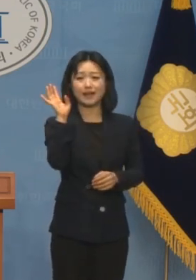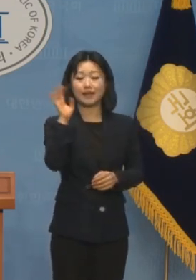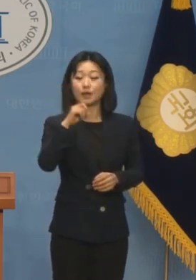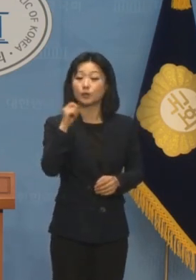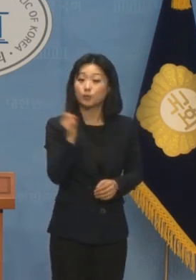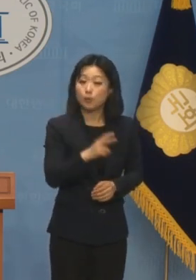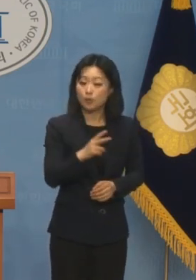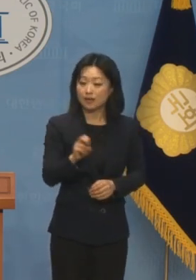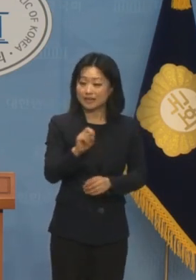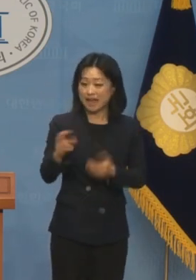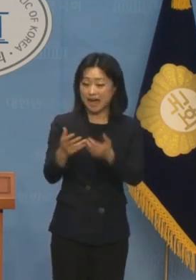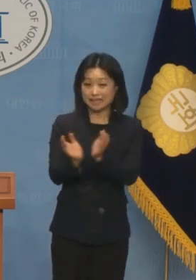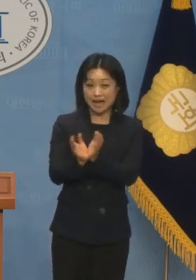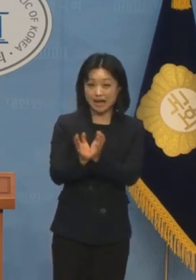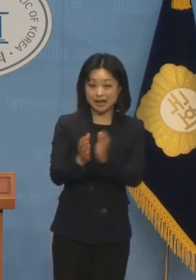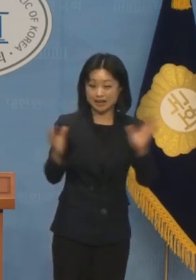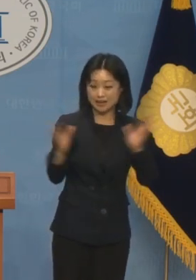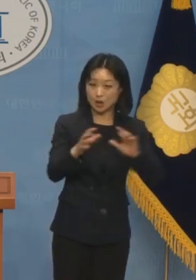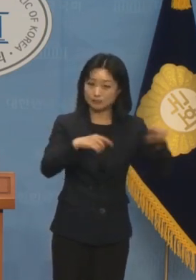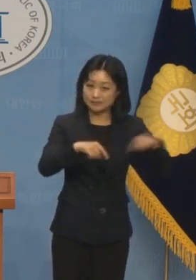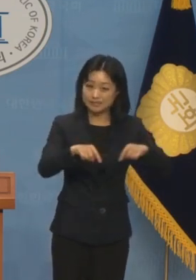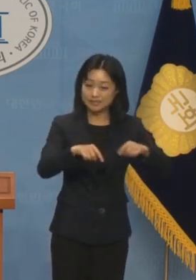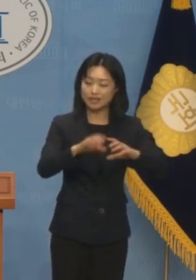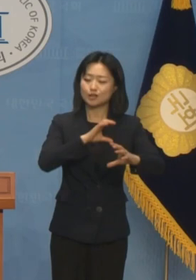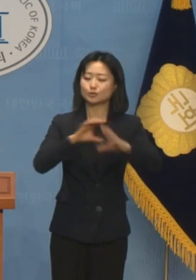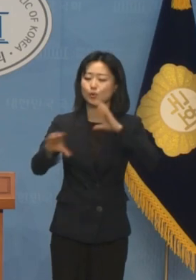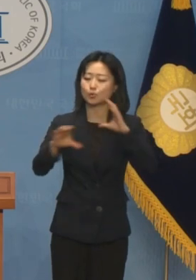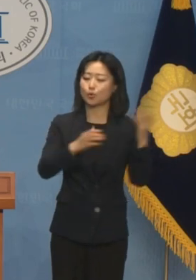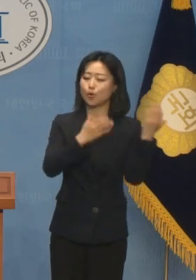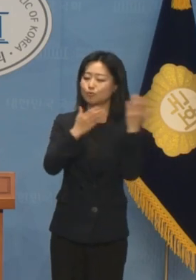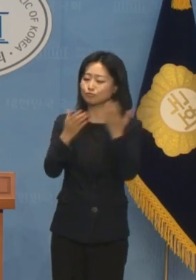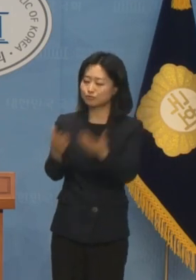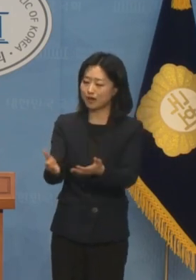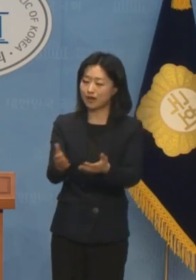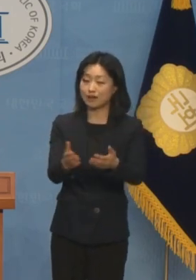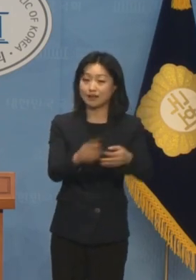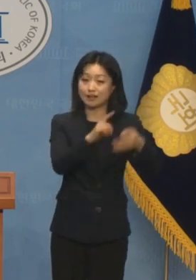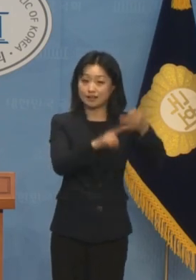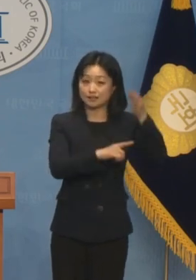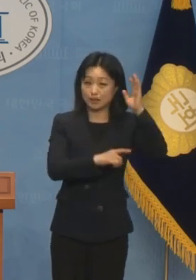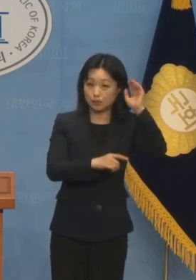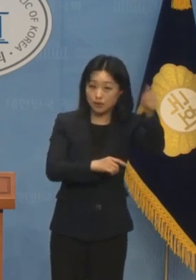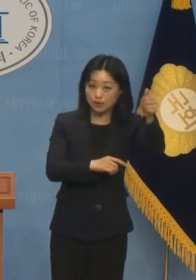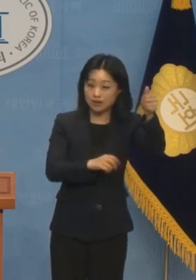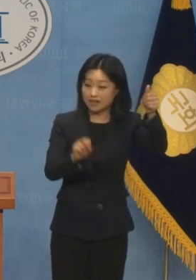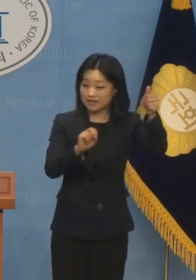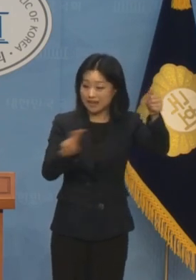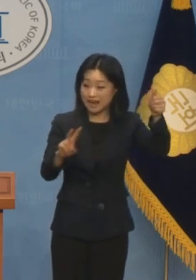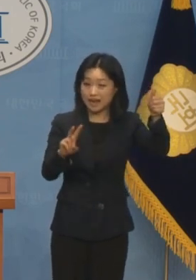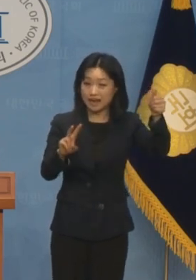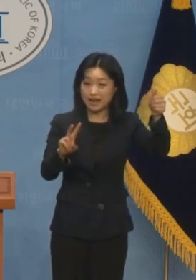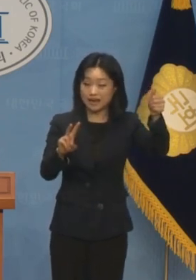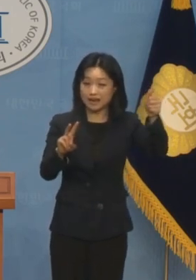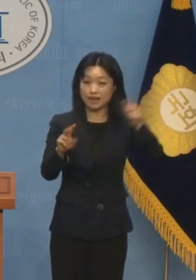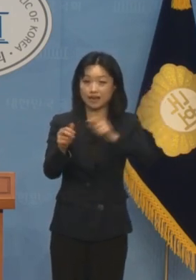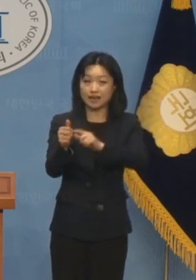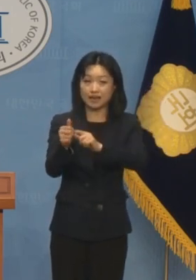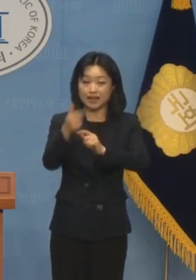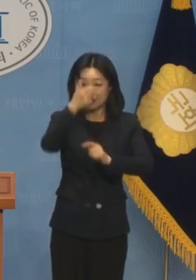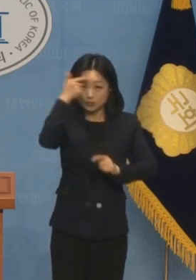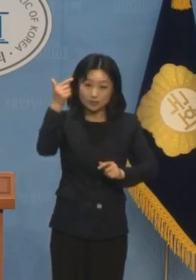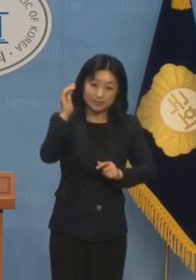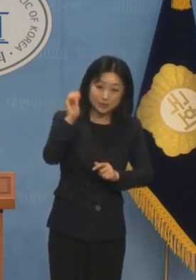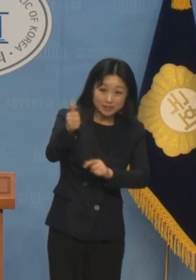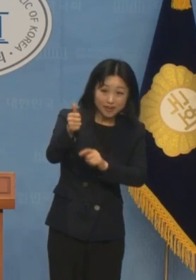더군다나 야당과의 협치로 소통하는 정치를 하겠다던 윤석열 대통령이 야당의 전 대통령 사자